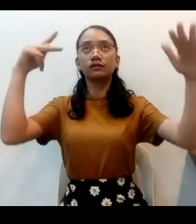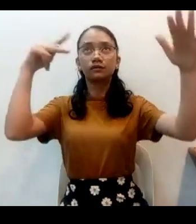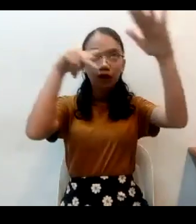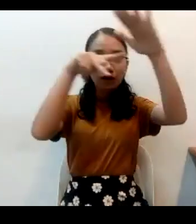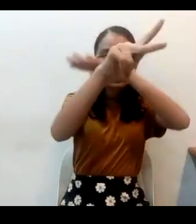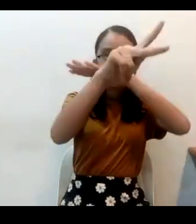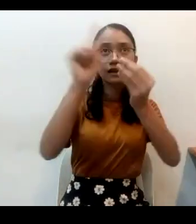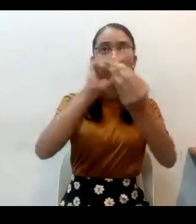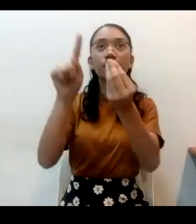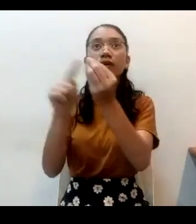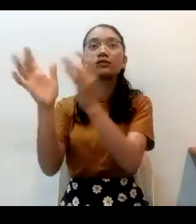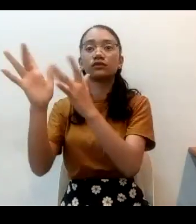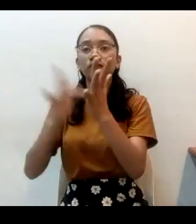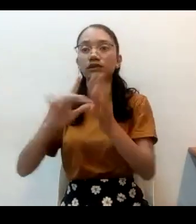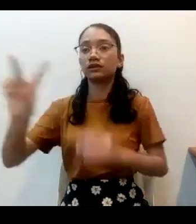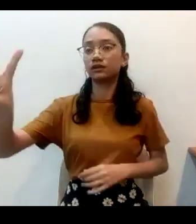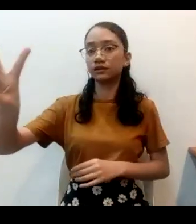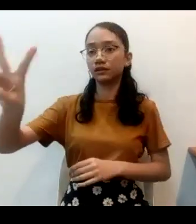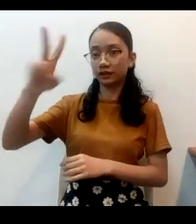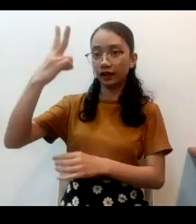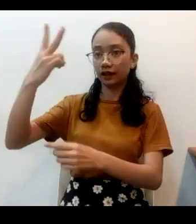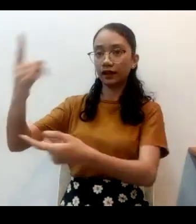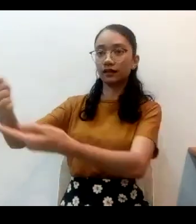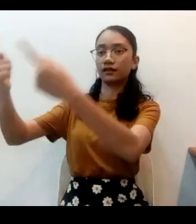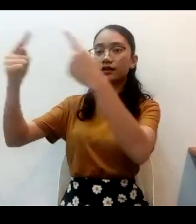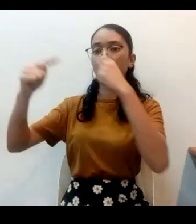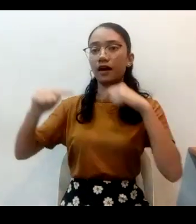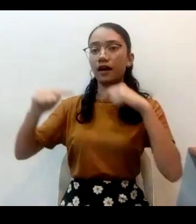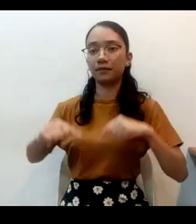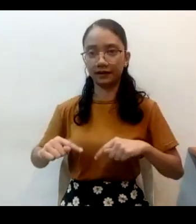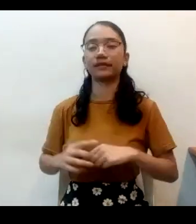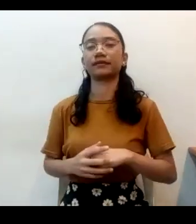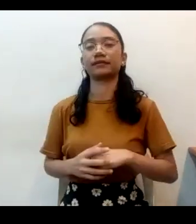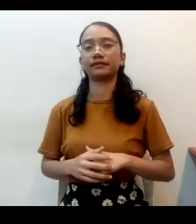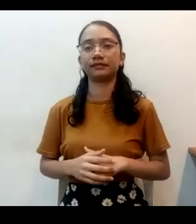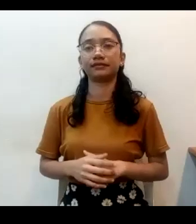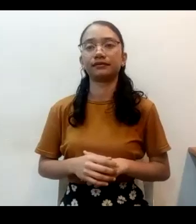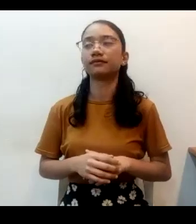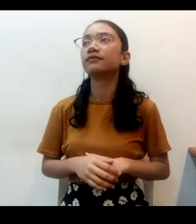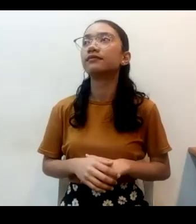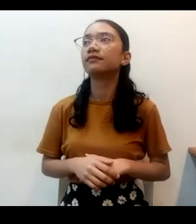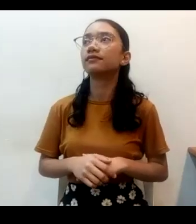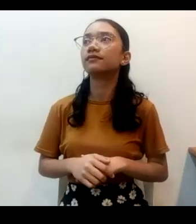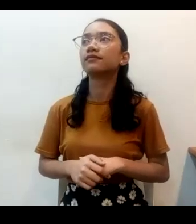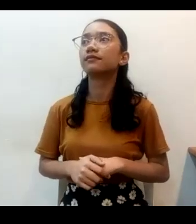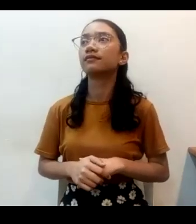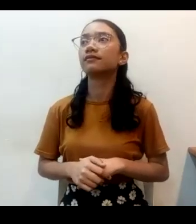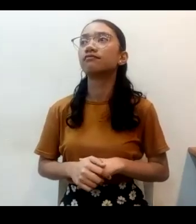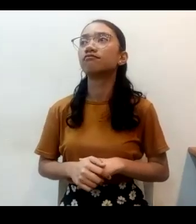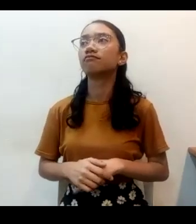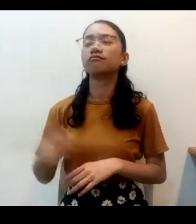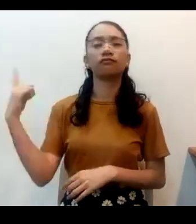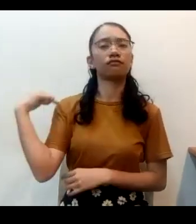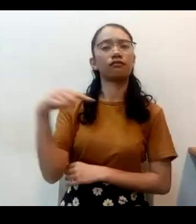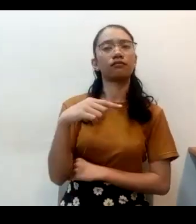Kaya't meron kaming salita ng propesya na lalong tiyak, kaya tayo po'y nagkaroon na po ng propesya tungkol po sa ikalawang pagbalik muli ni Yesu Kristo. How do we know